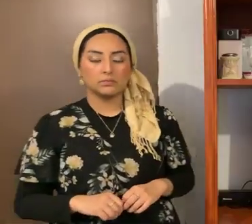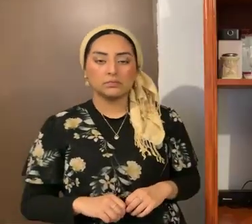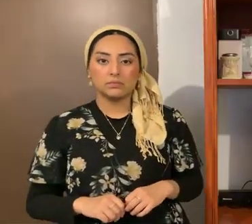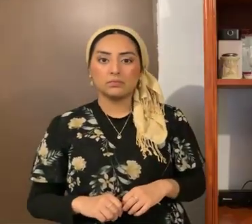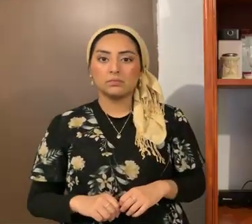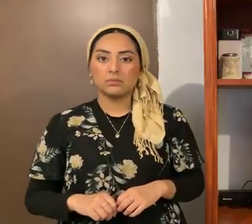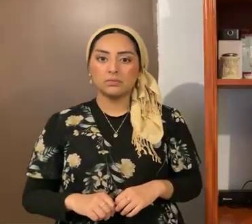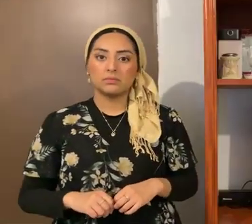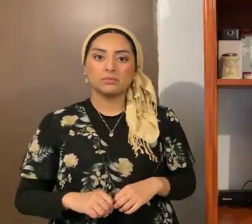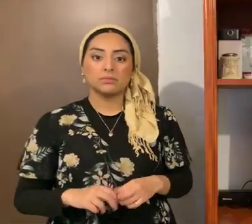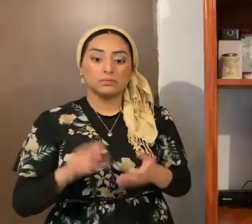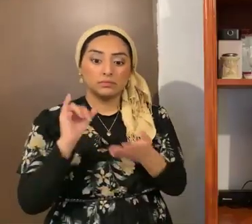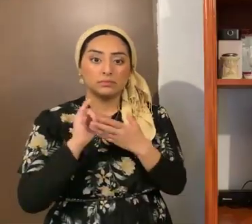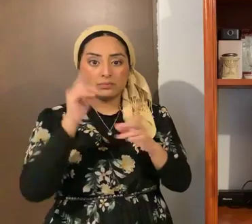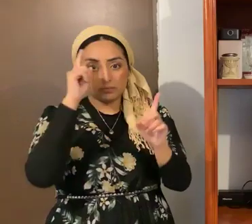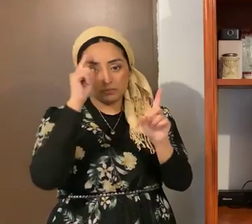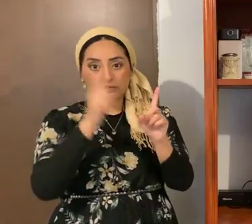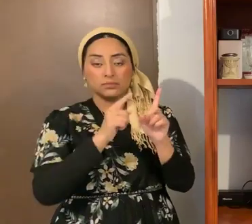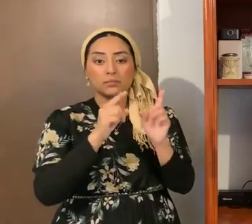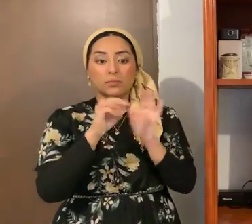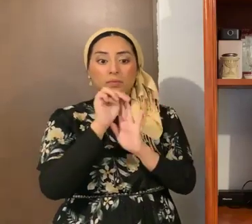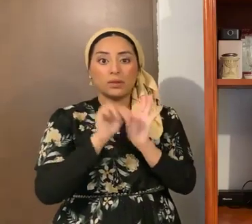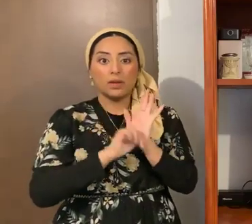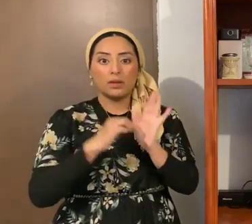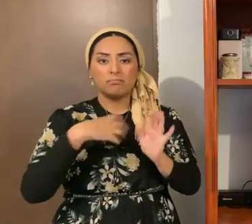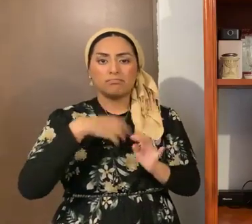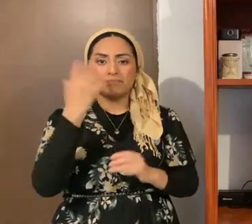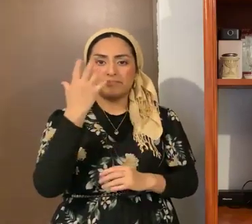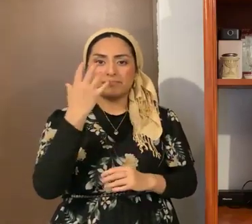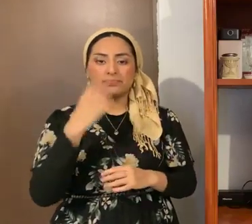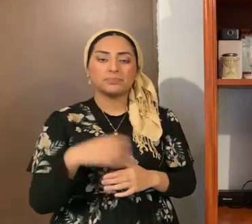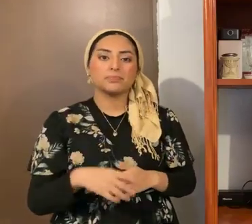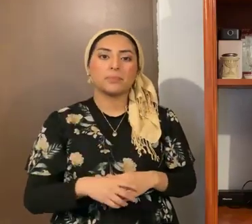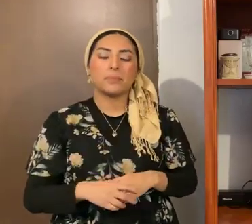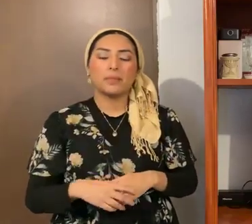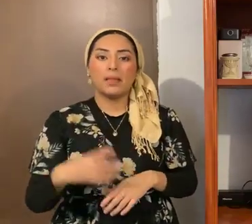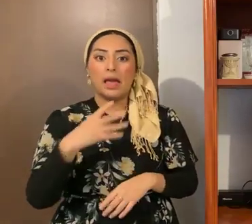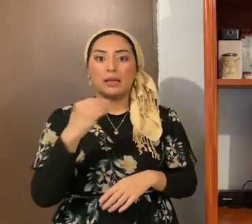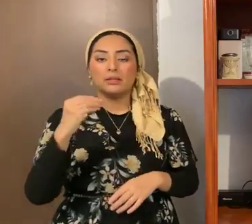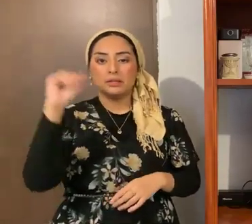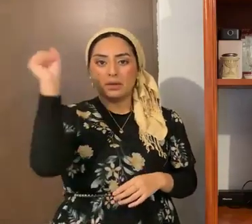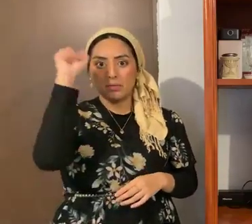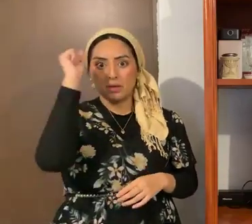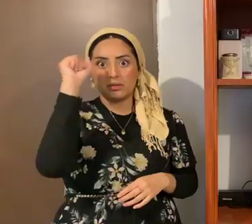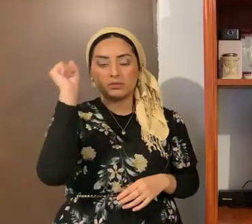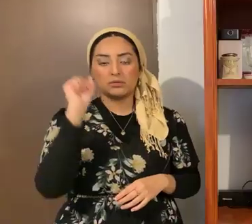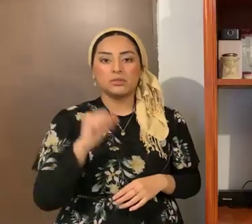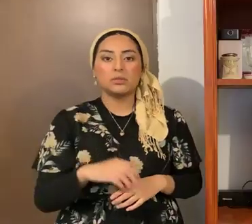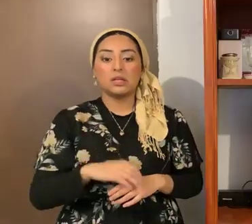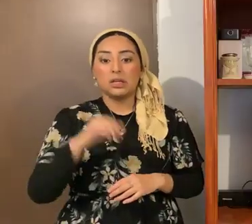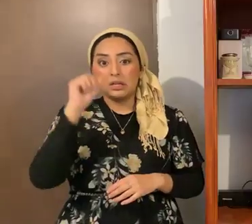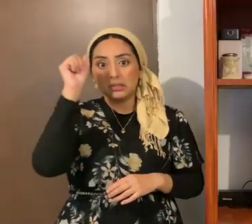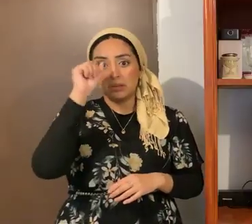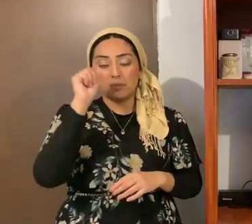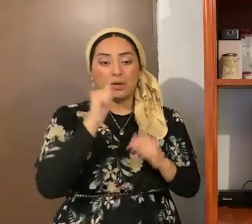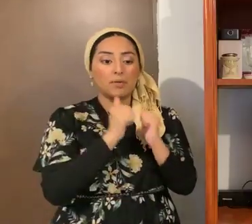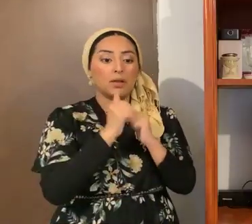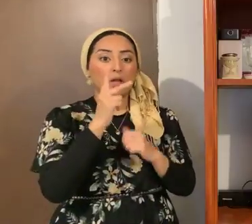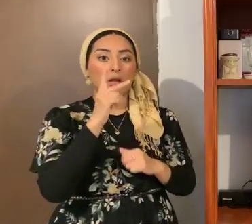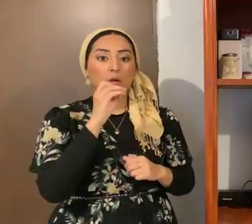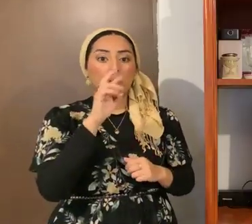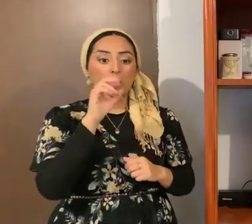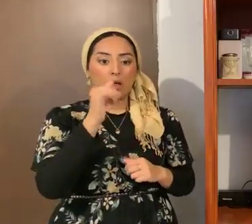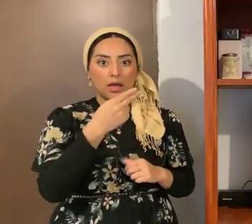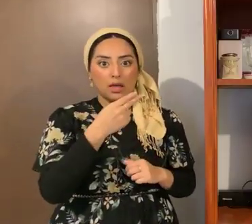Entonces, esa fue la causa del enojo de Moshe y de Samuel. Moshe con Coré y todo